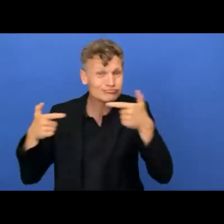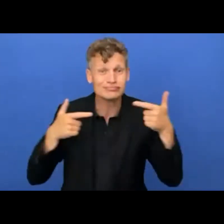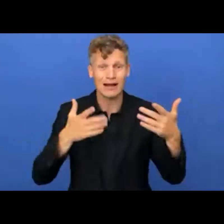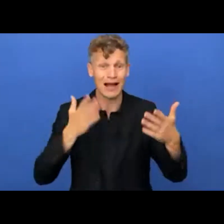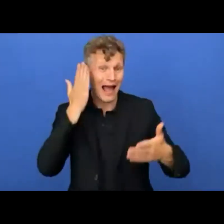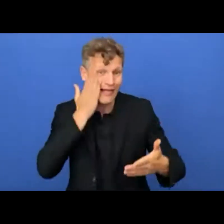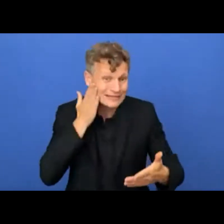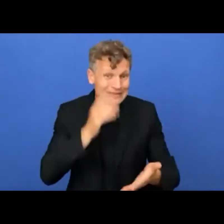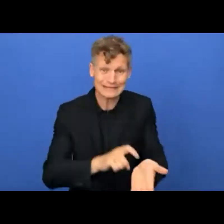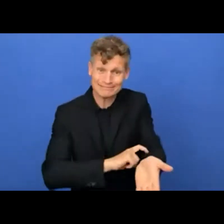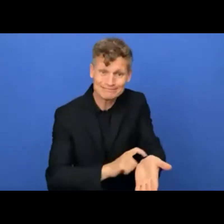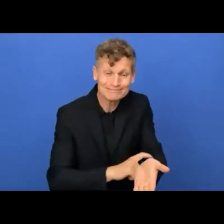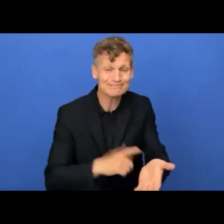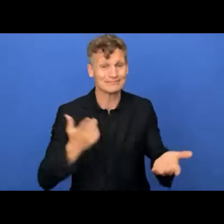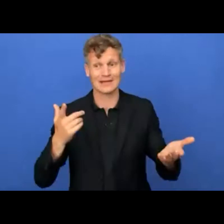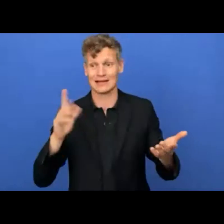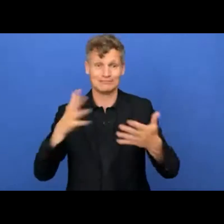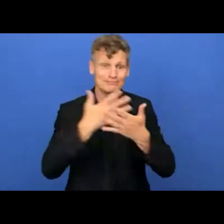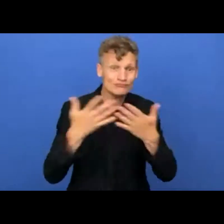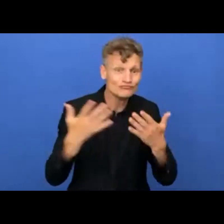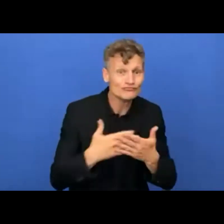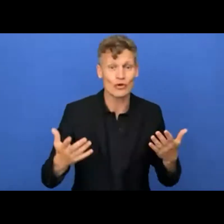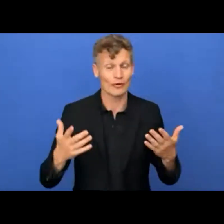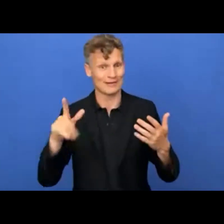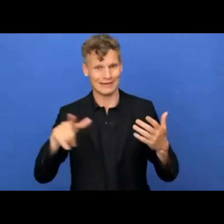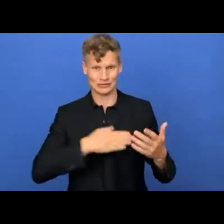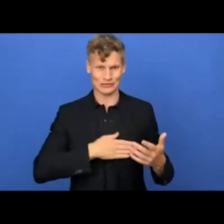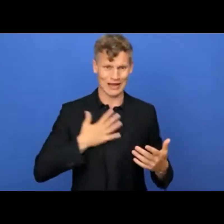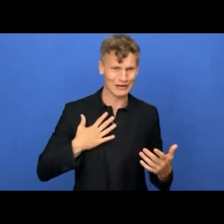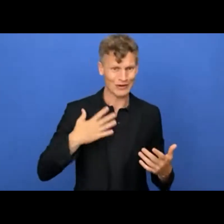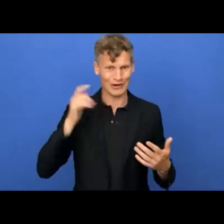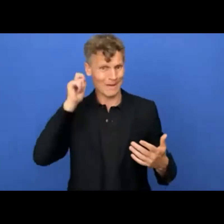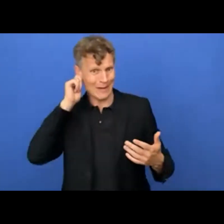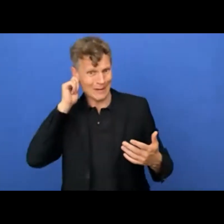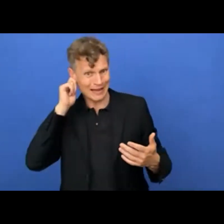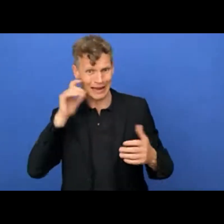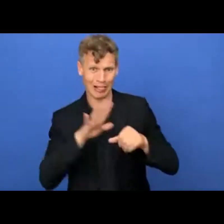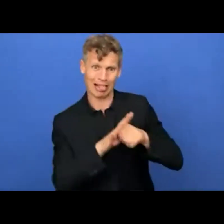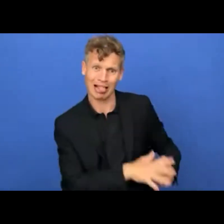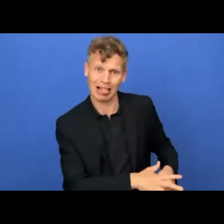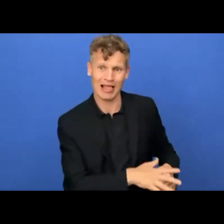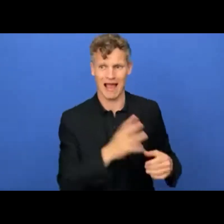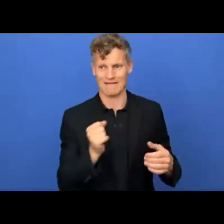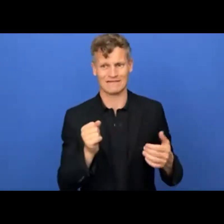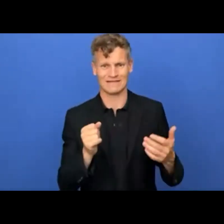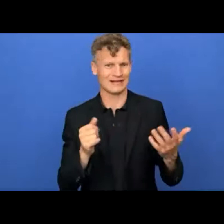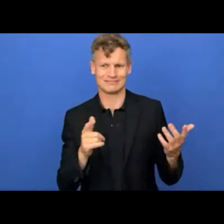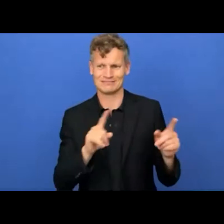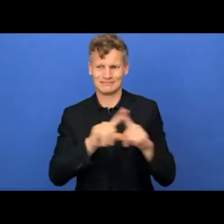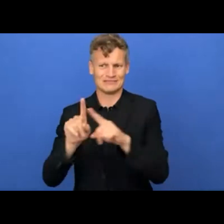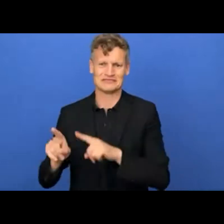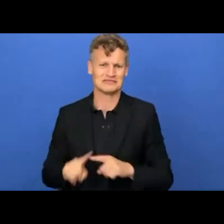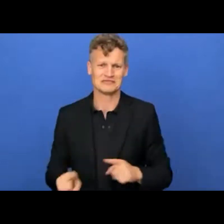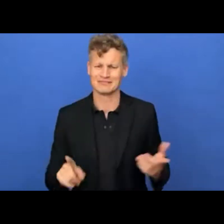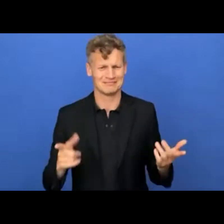langue maternelle et la pauvreté, bien sûr, qui empêche encore tellement d'enfants d'avoir accès